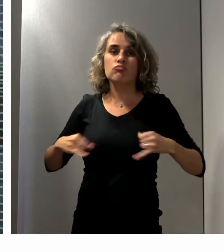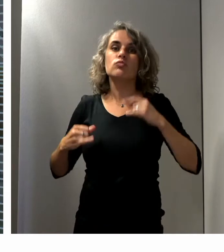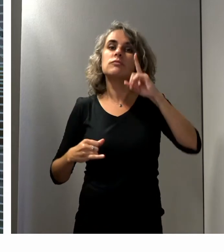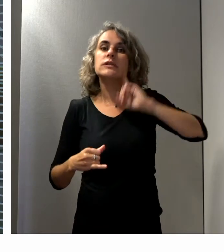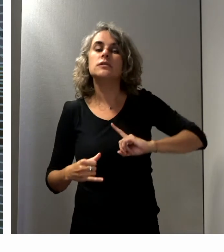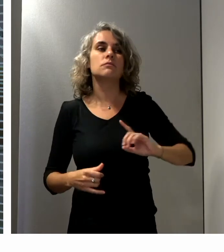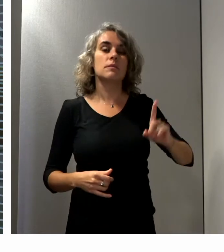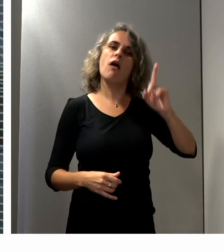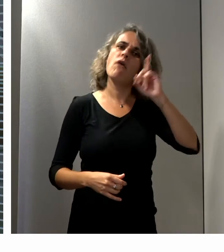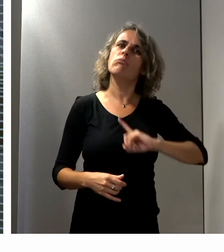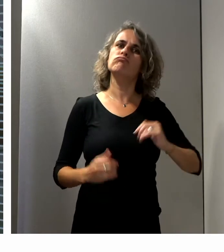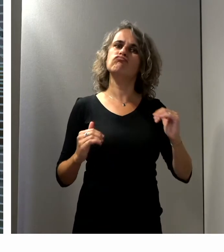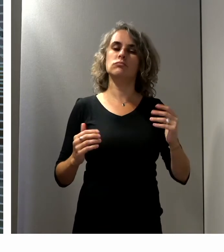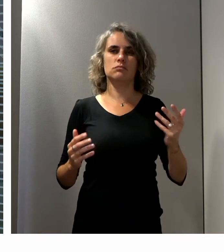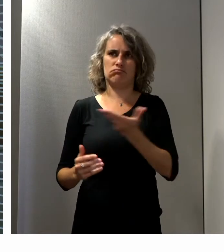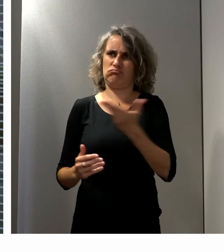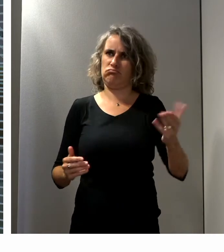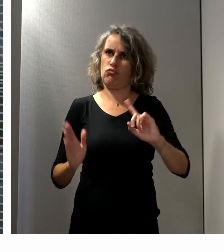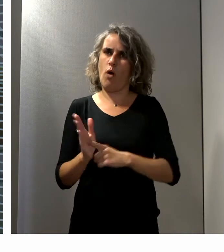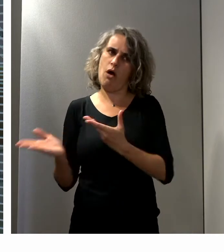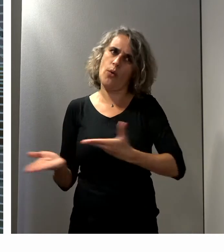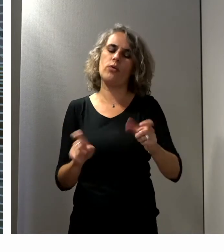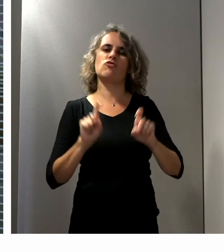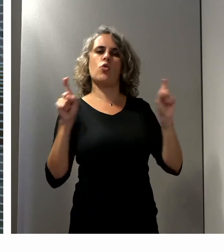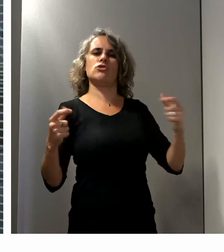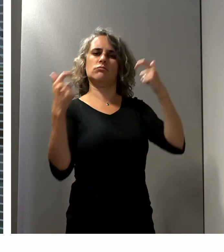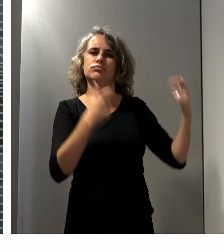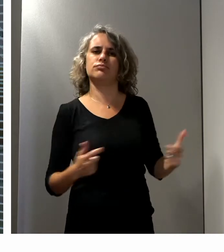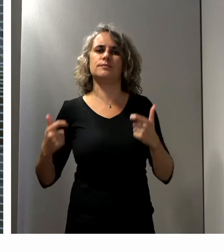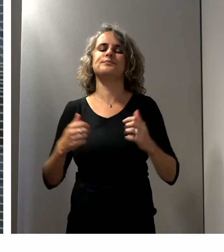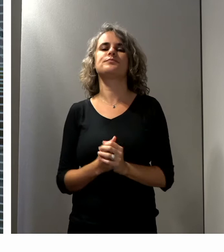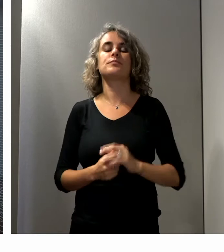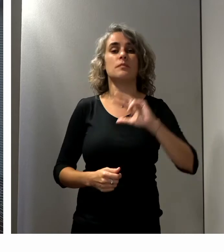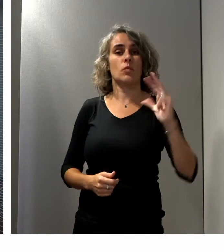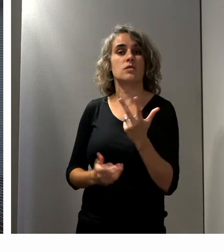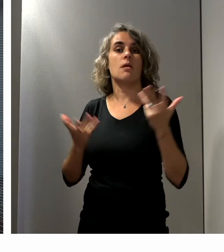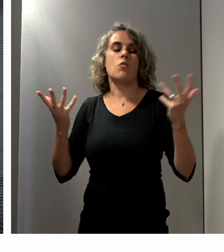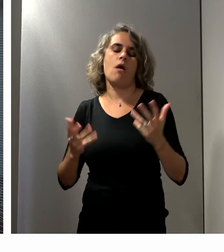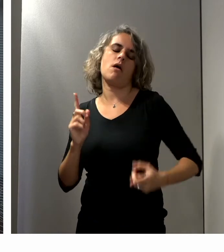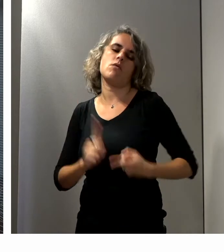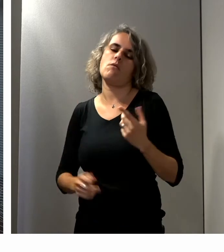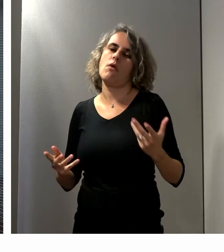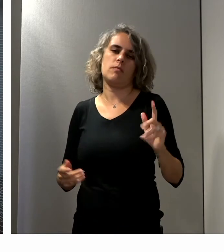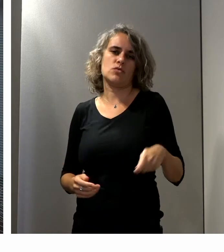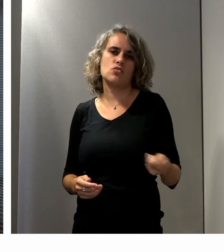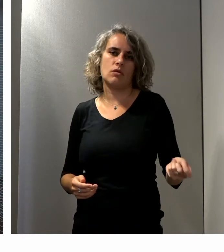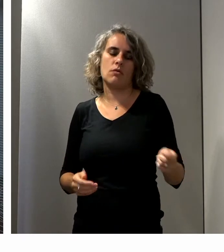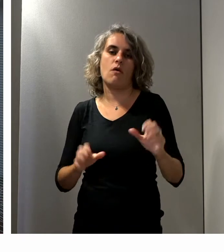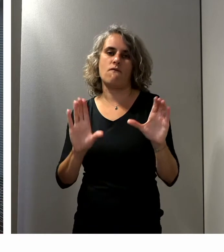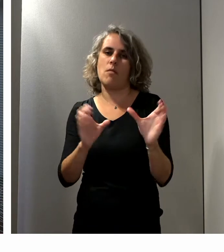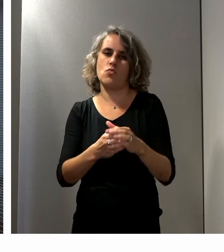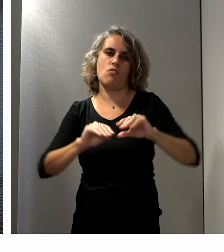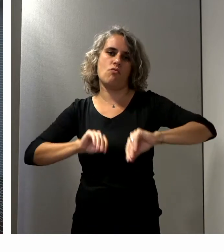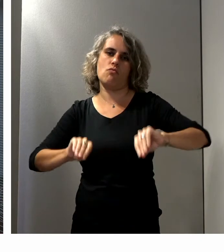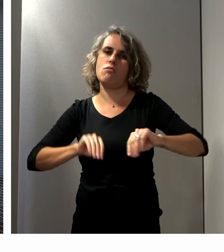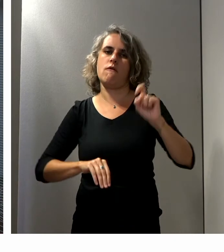bénéficier de ces consultations gynécologiques. La troisième chose, c'est la formation, Dominique, parce qu'on sait aussi que la